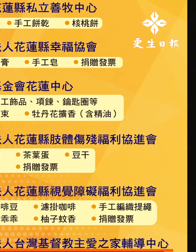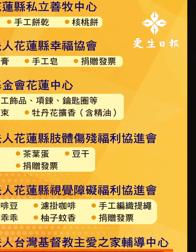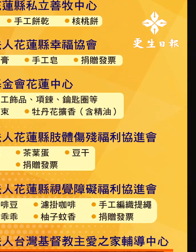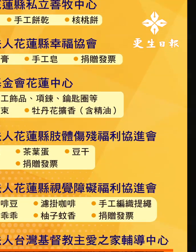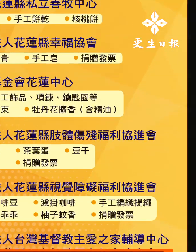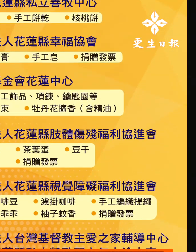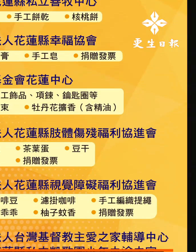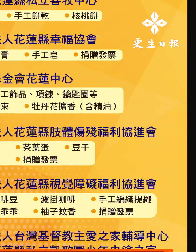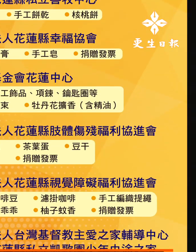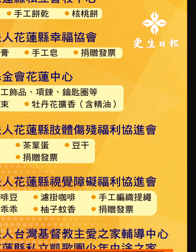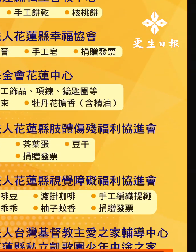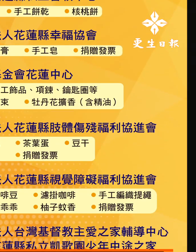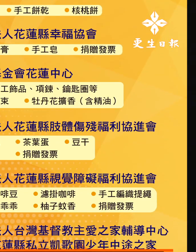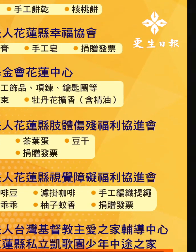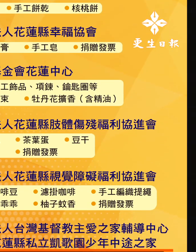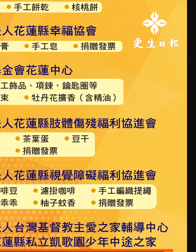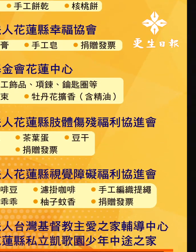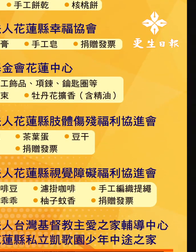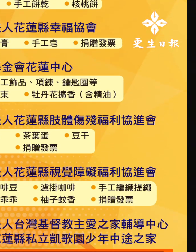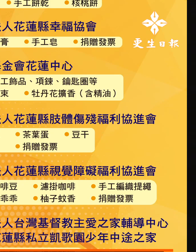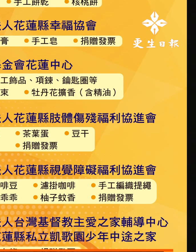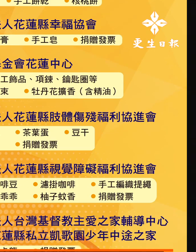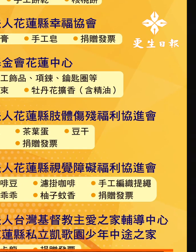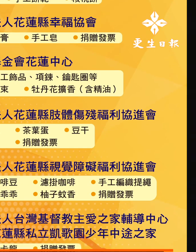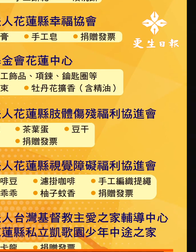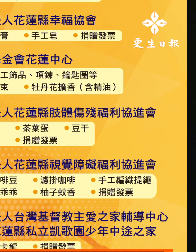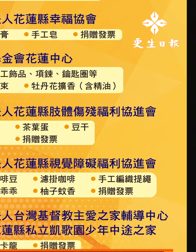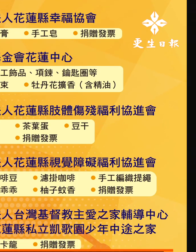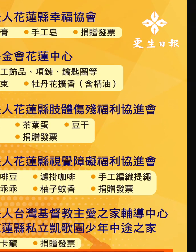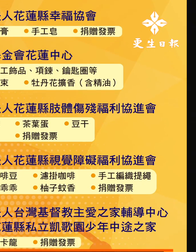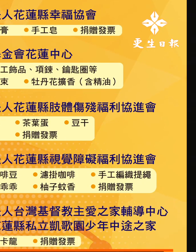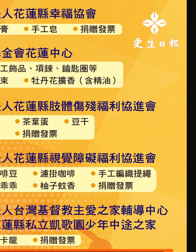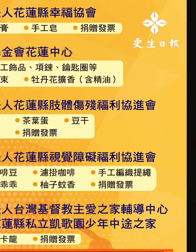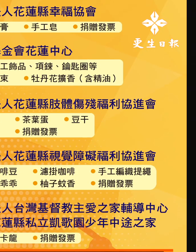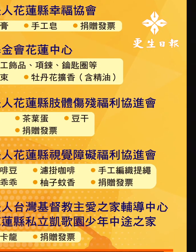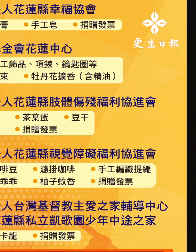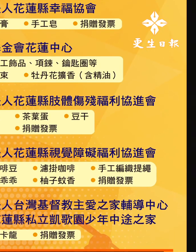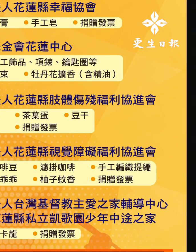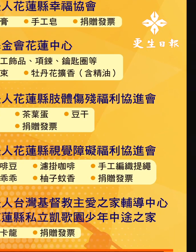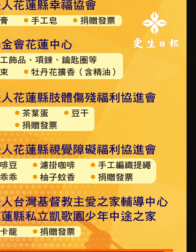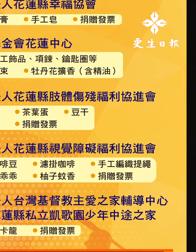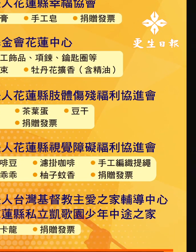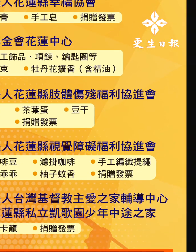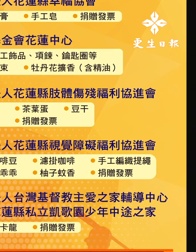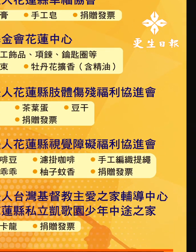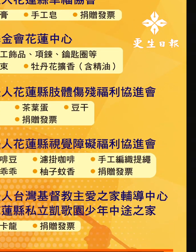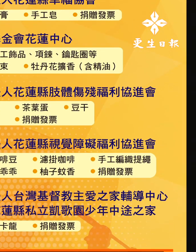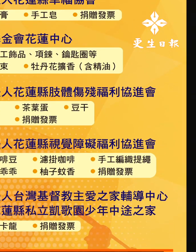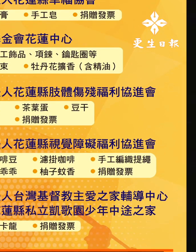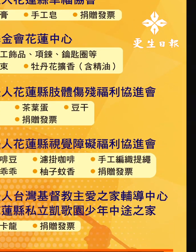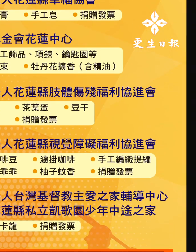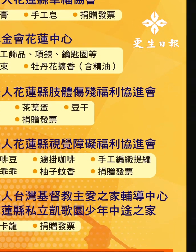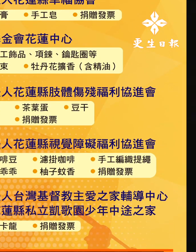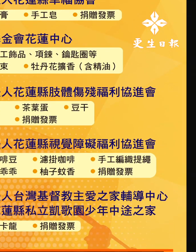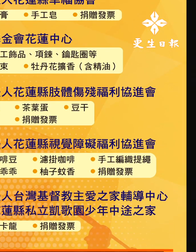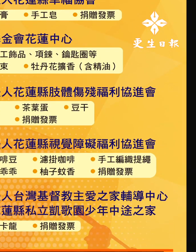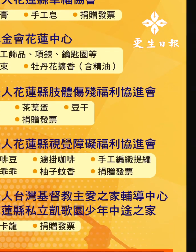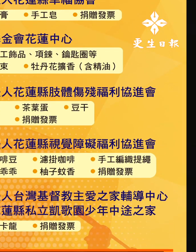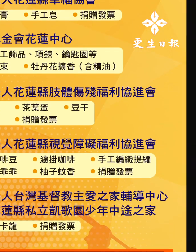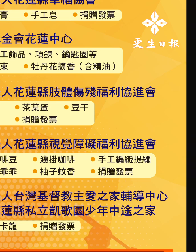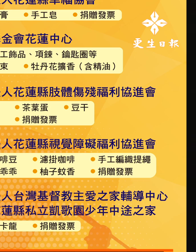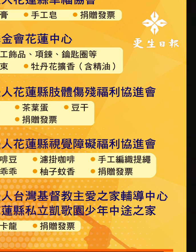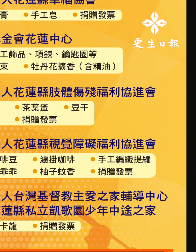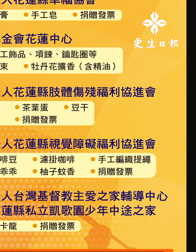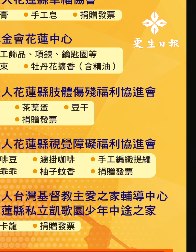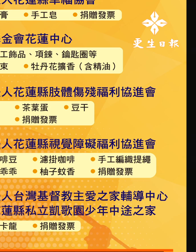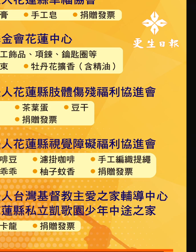实这个非常辛苦的走这个挺过来了，我们真的要谢谢里面的照护员，还有机构里面的所有的